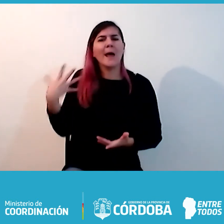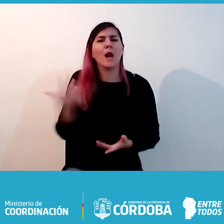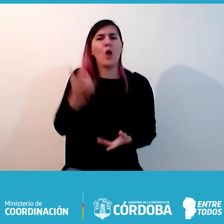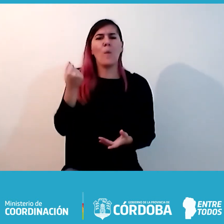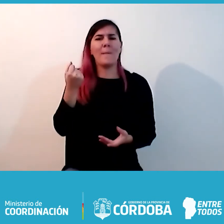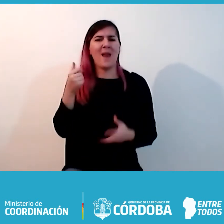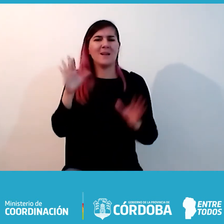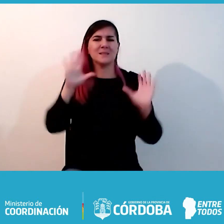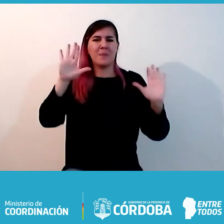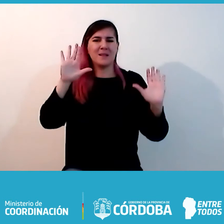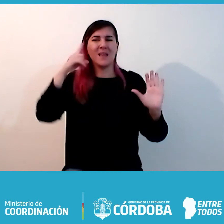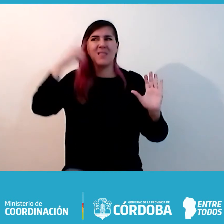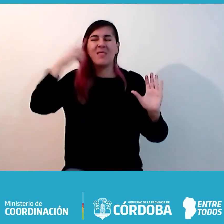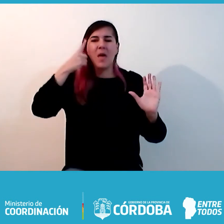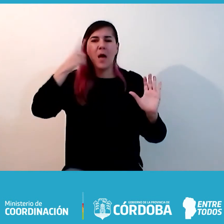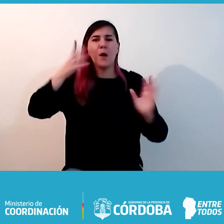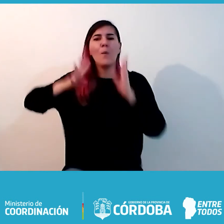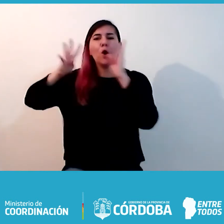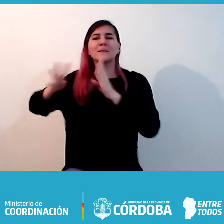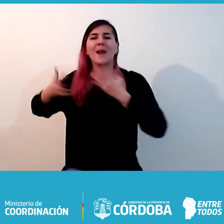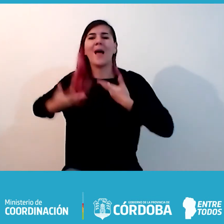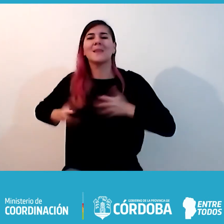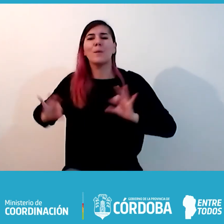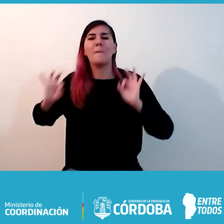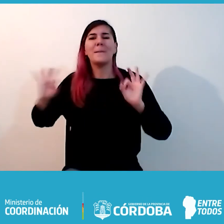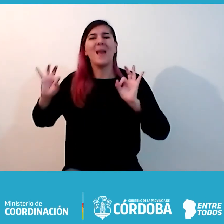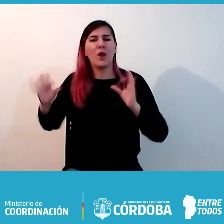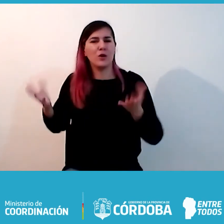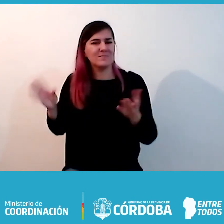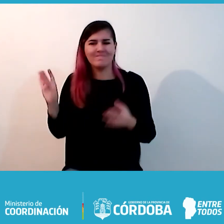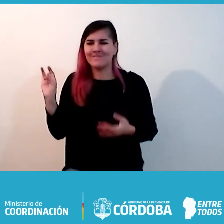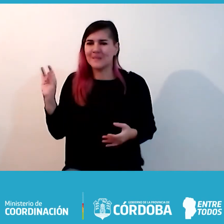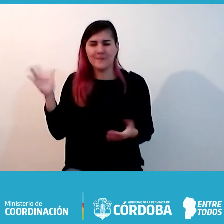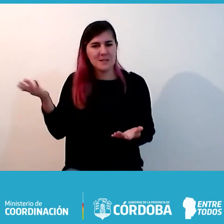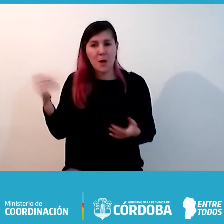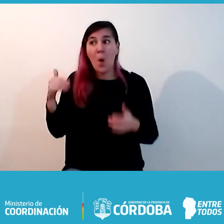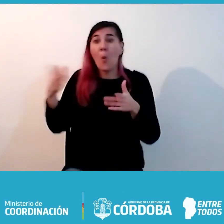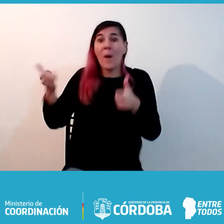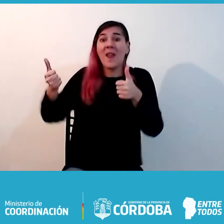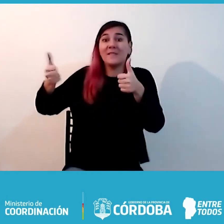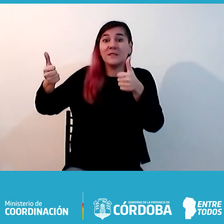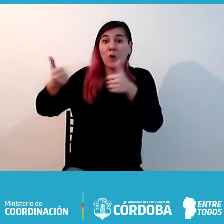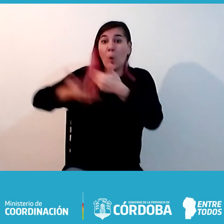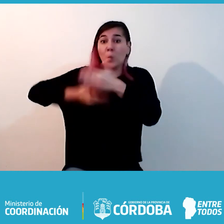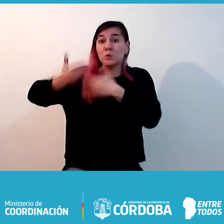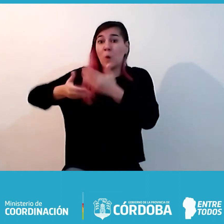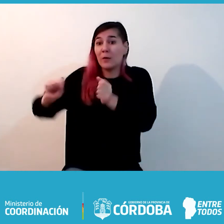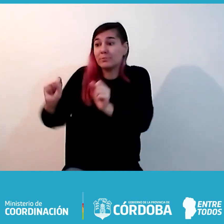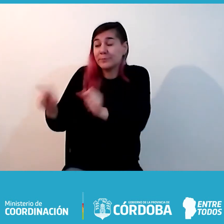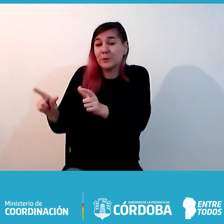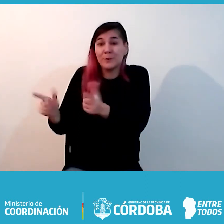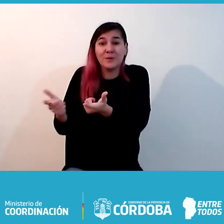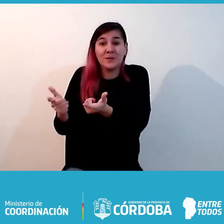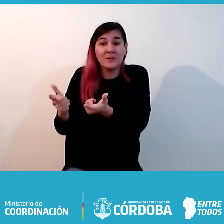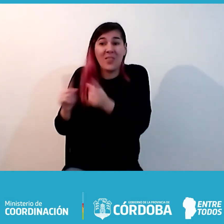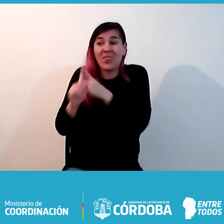con esperanza, la idea de un bosque nativo pleno. Por otro costado, no se aprecian los beneficios a los usuarios directos, los que vivimos allí, e